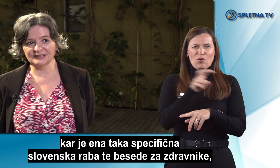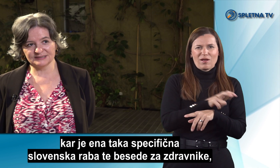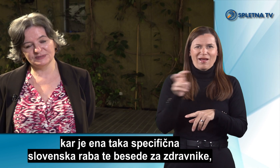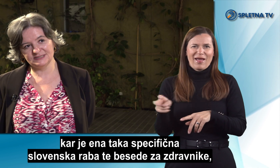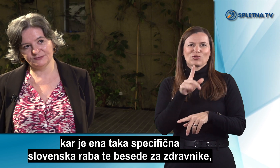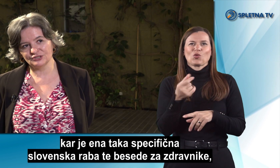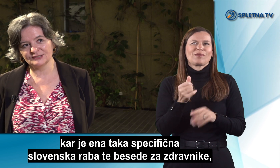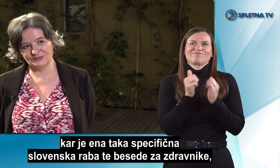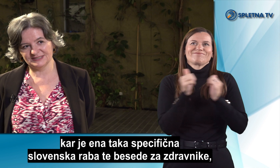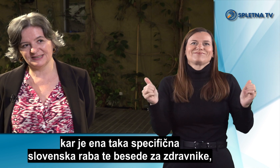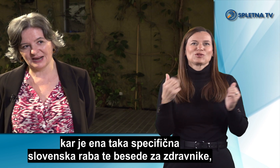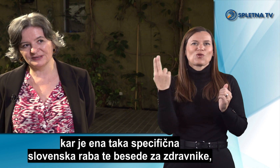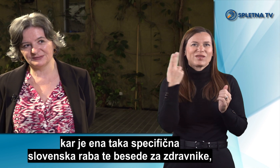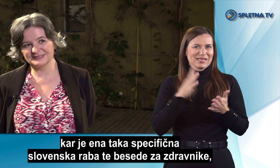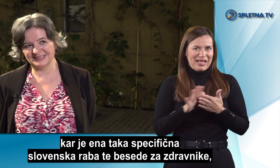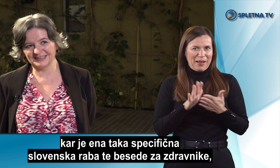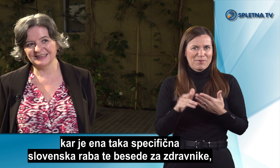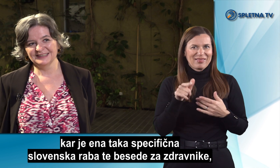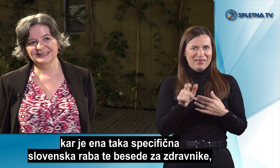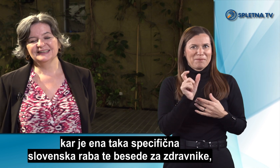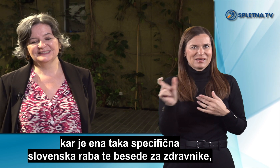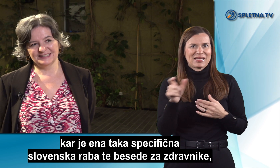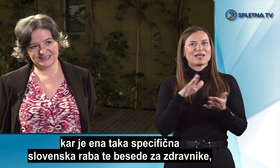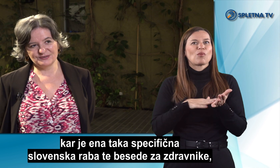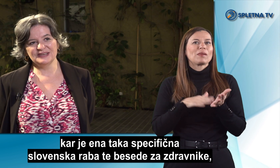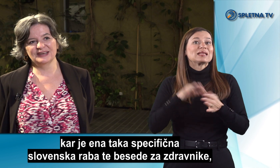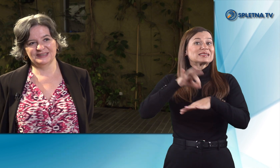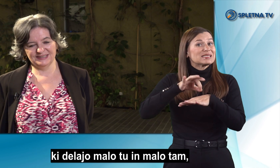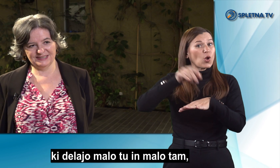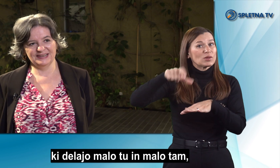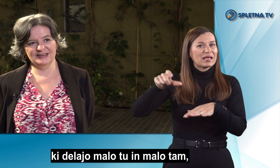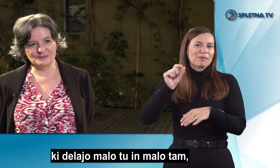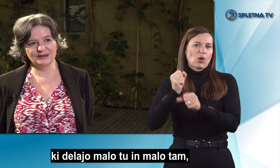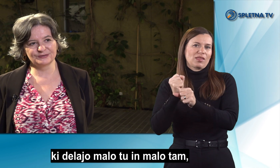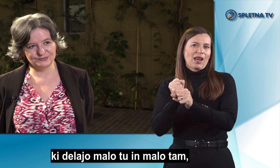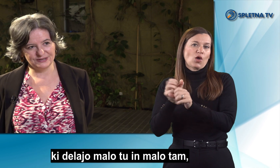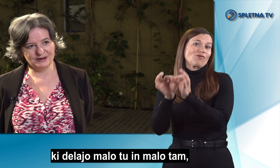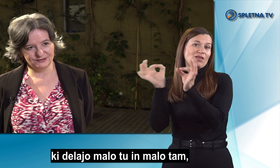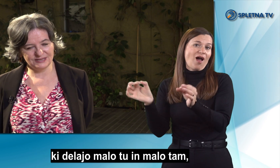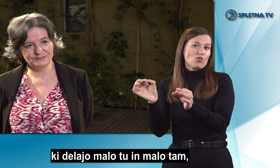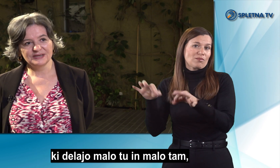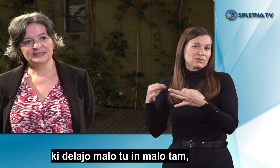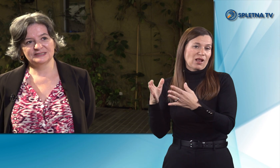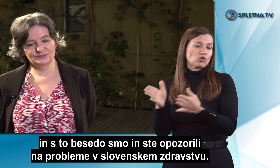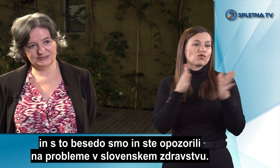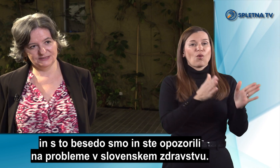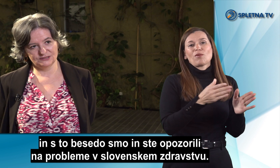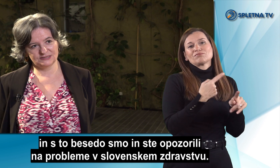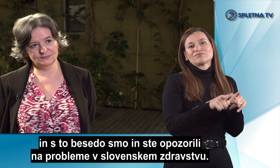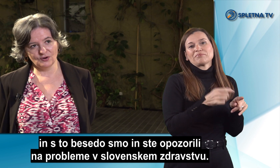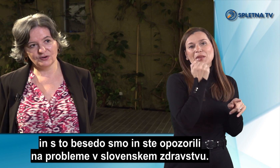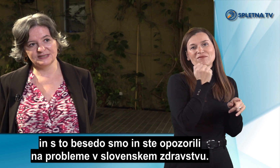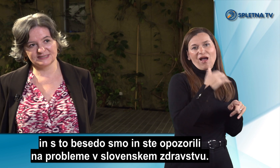kar je ena taka specifična slovenska raba te besede za zdravnike, ki delajo malo tu in malo tam. In s to